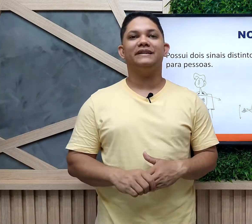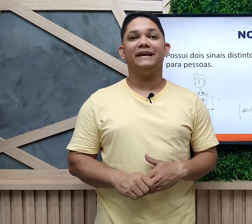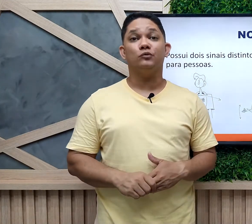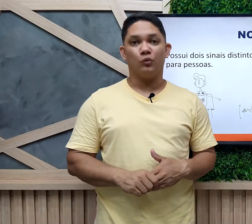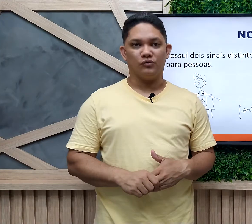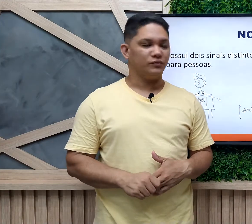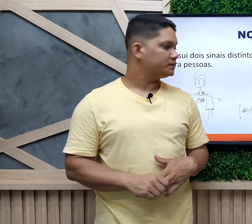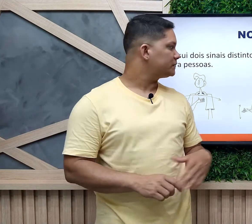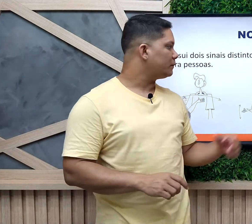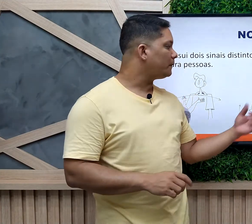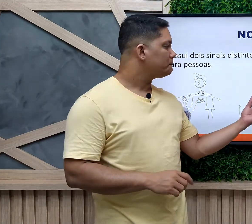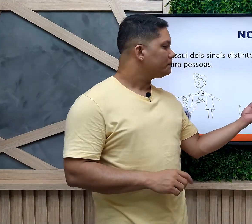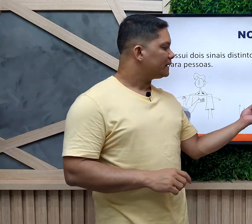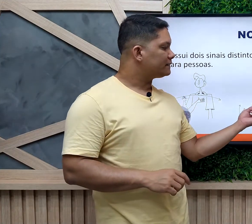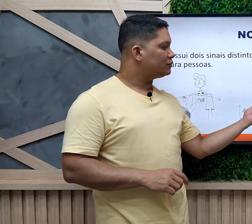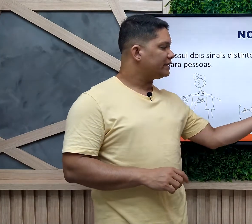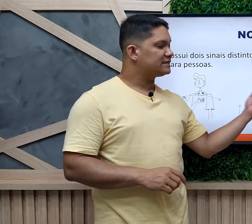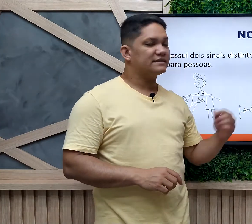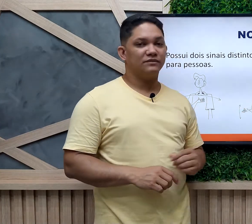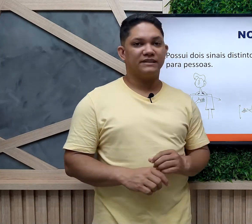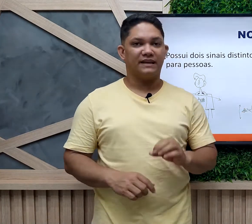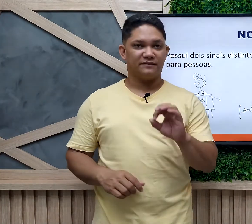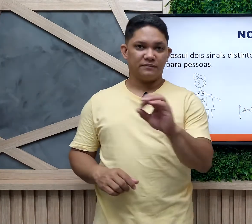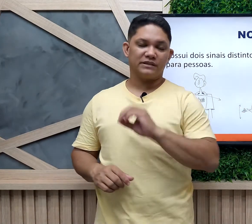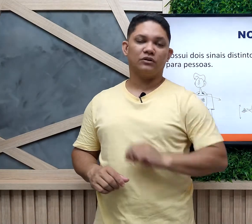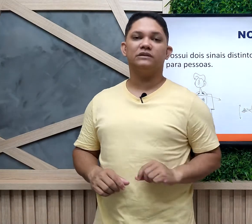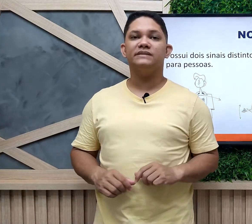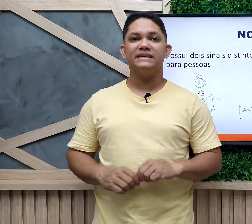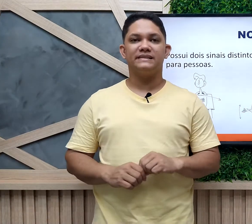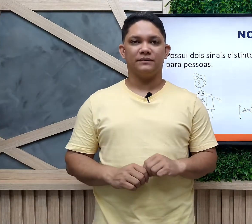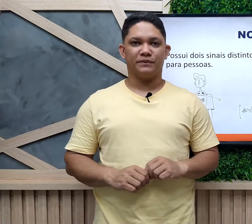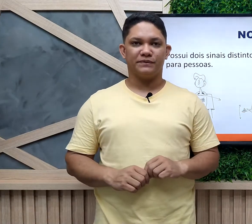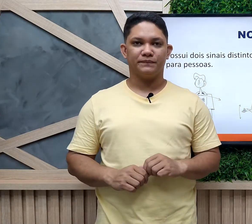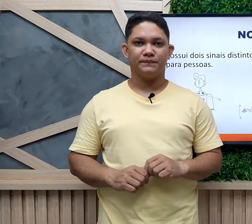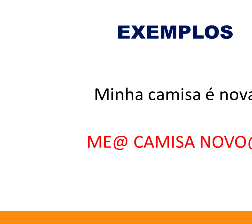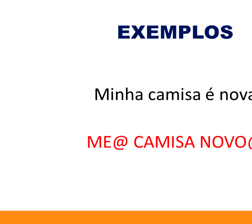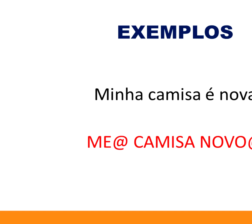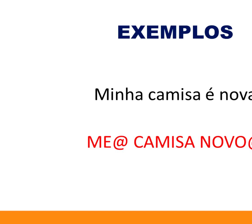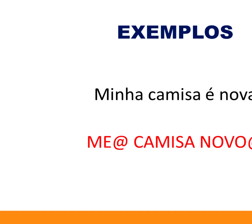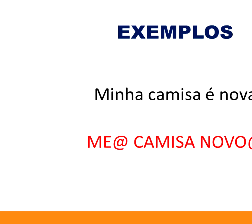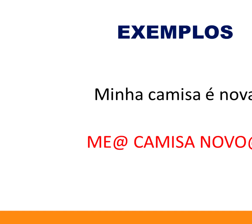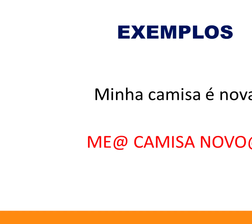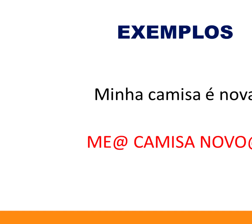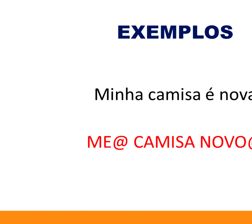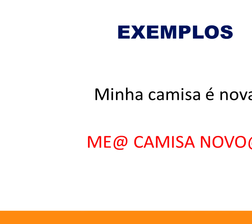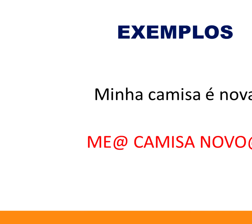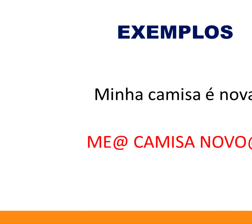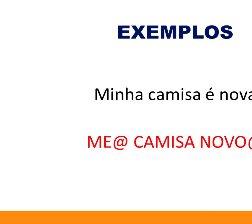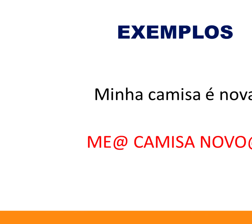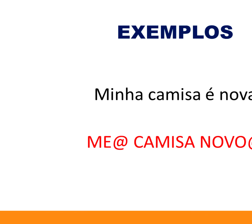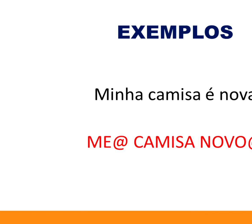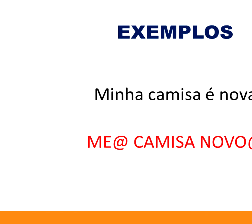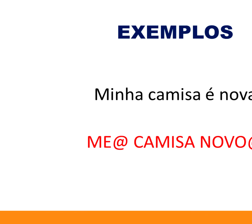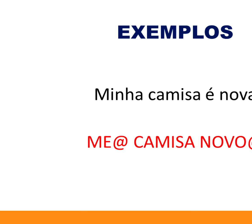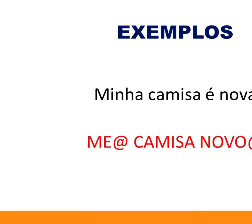é novo, tá bom? Então, esses são os sinais. Vamos agora aos exemplos. O primeiro exemplo é este para